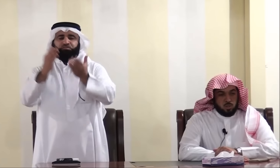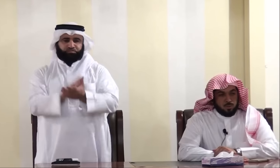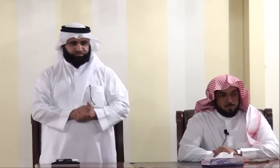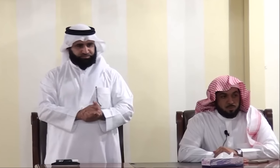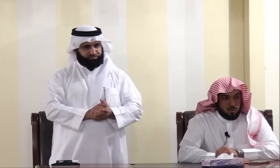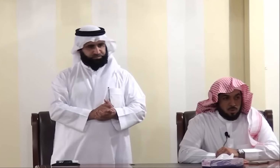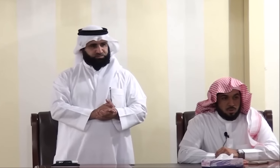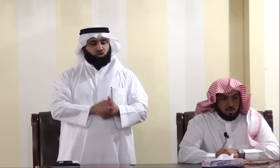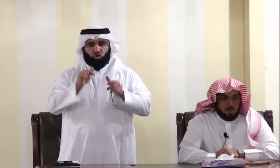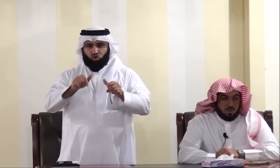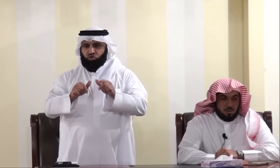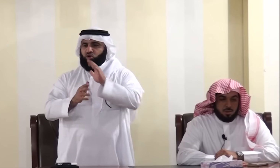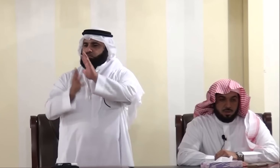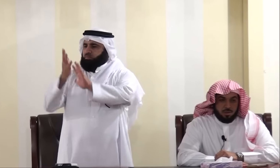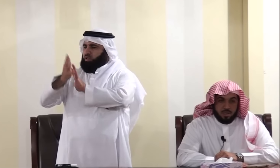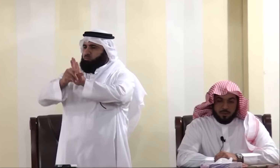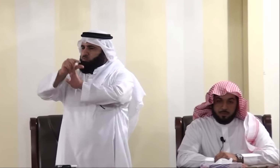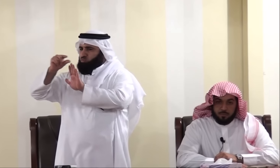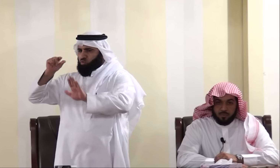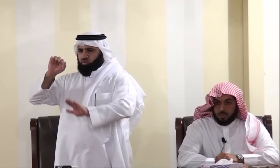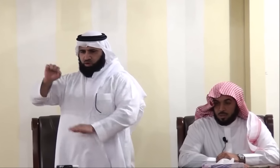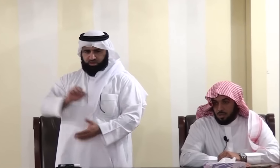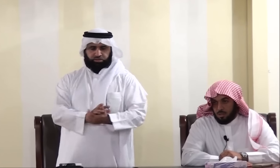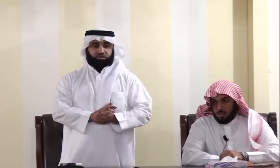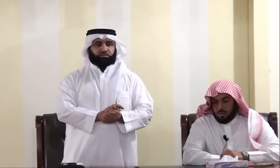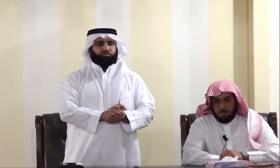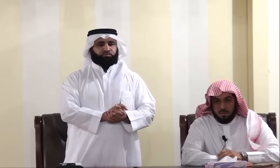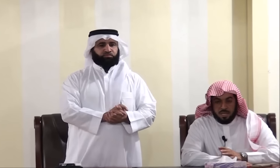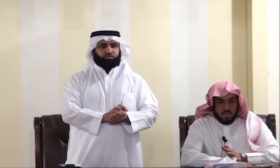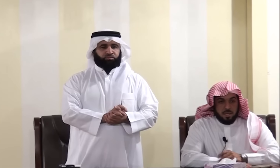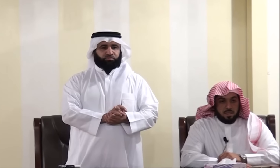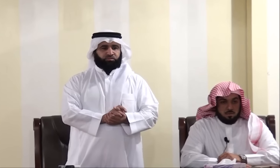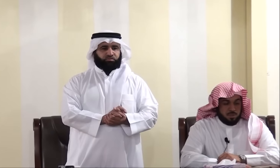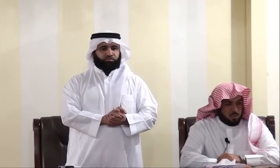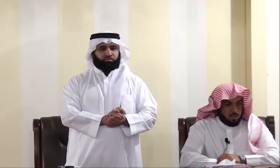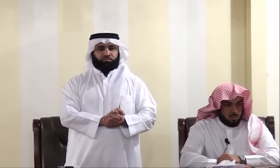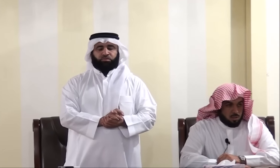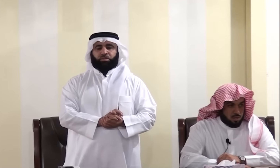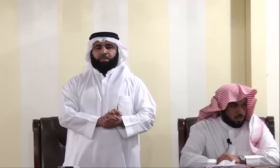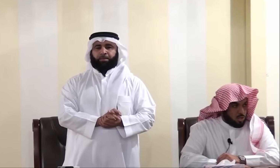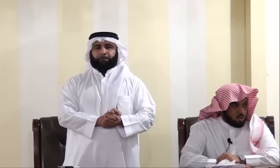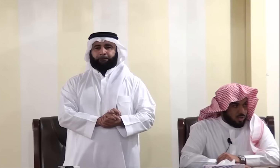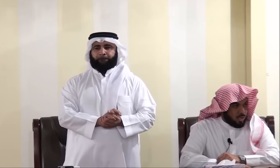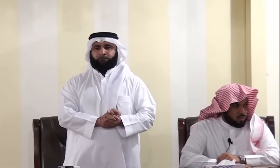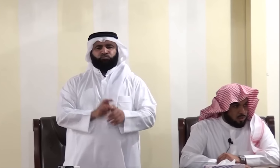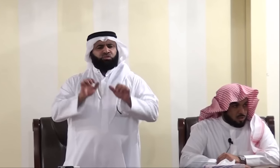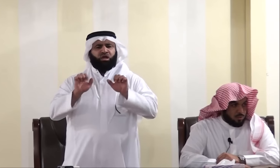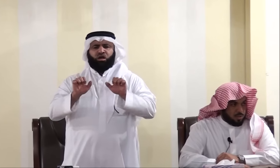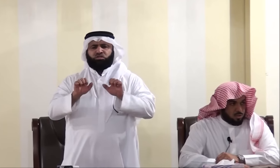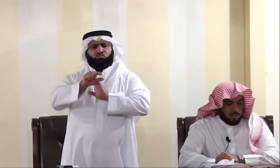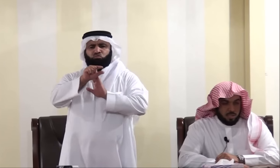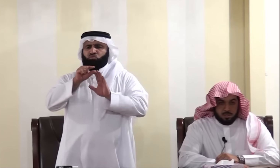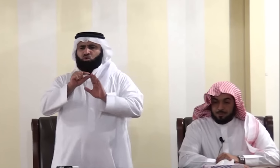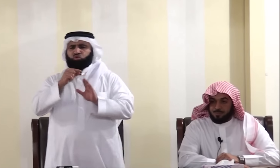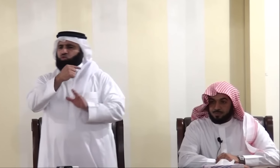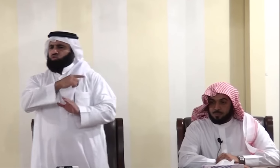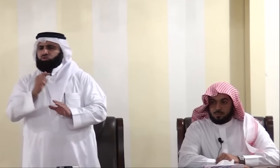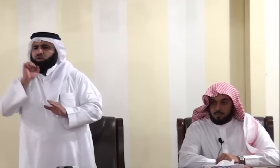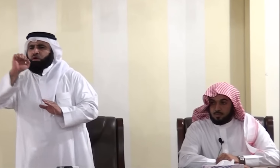حديثنا اليوم عن ما يتعلق بإجراءات تصفية